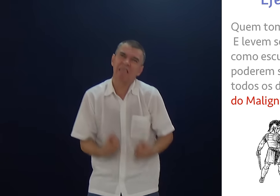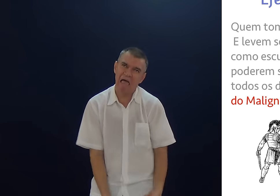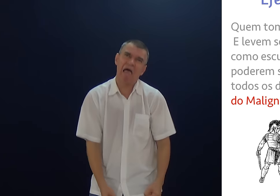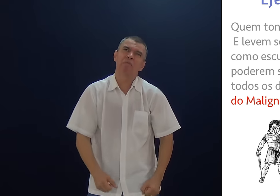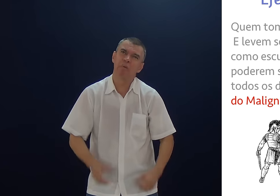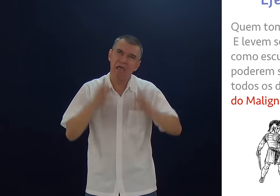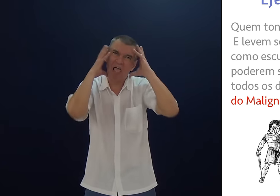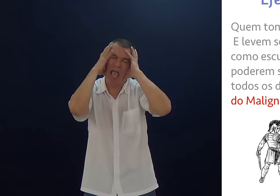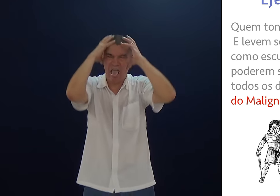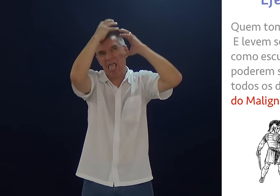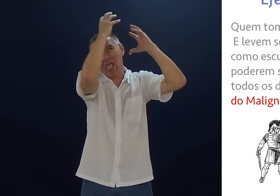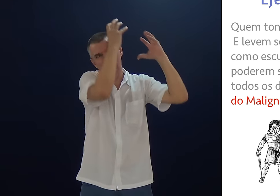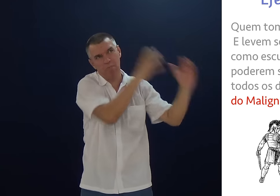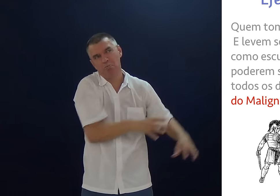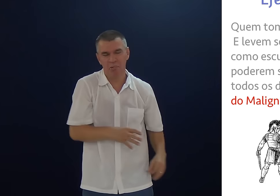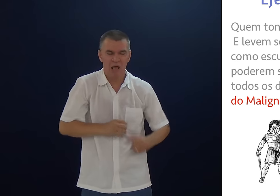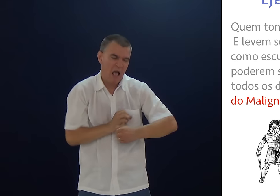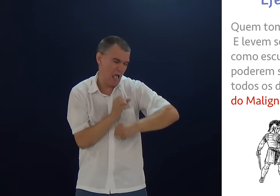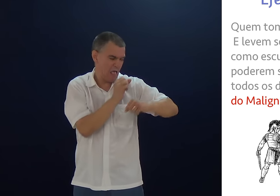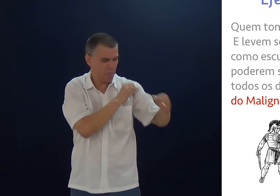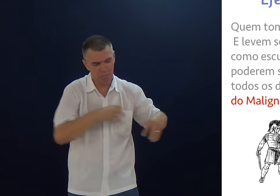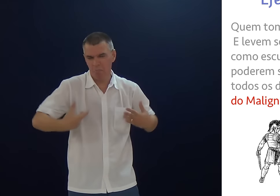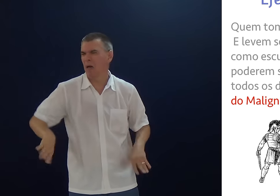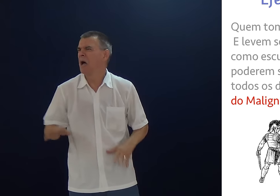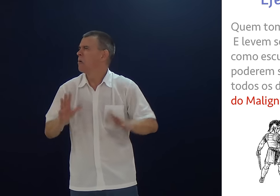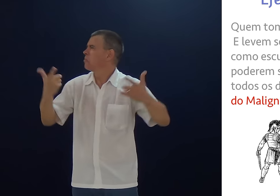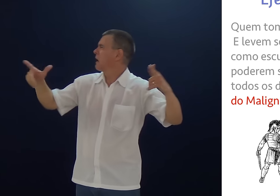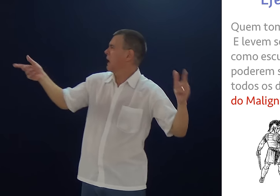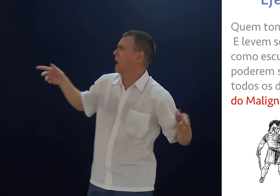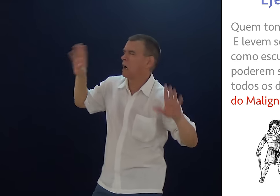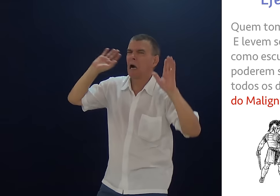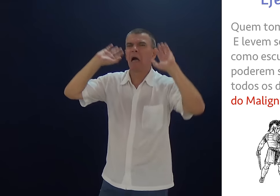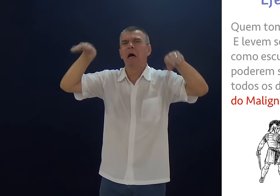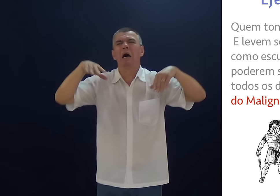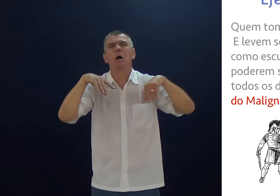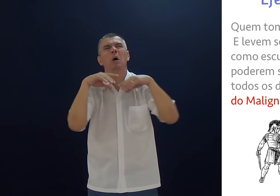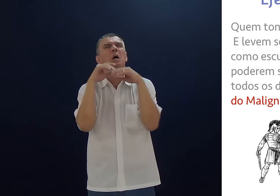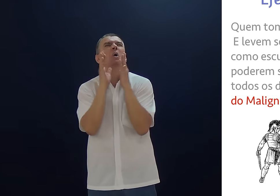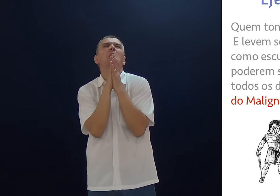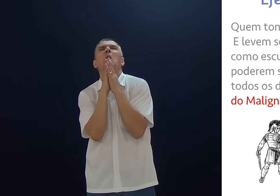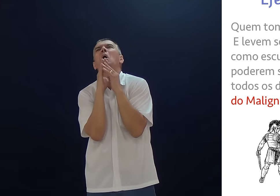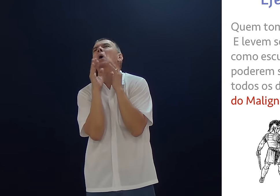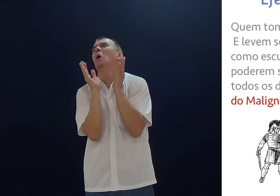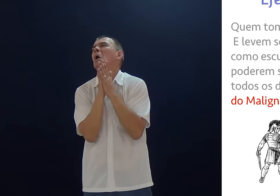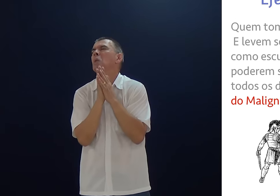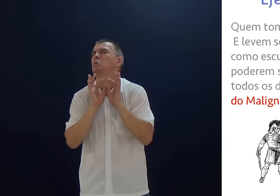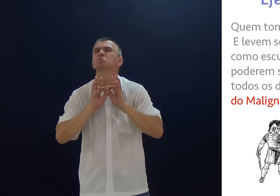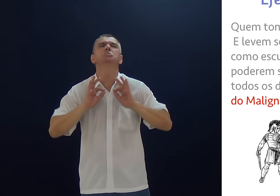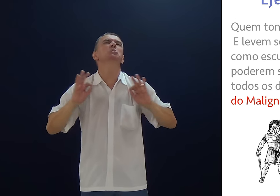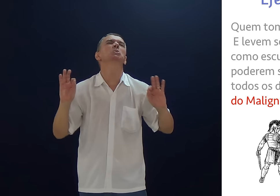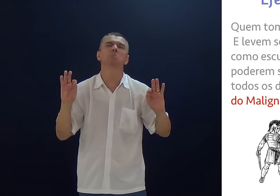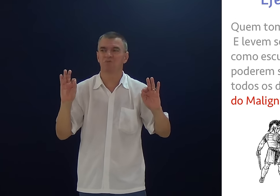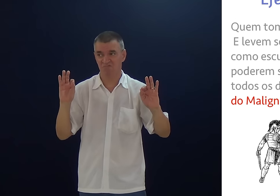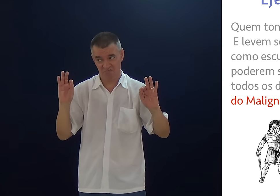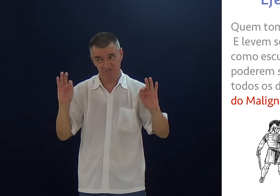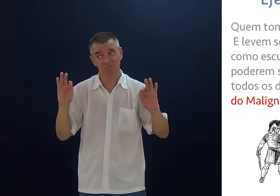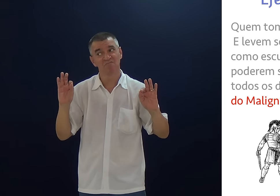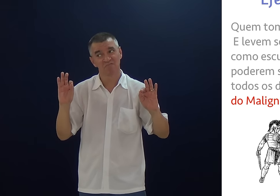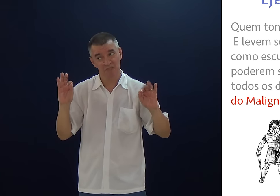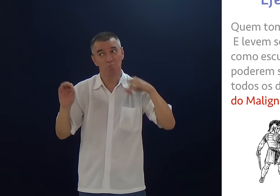vezes você tá um pouco cansado ah vou tirar esse escudo vou tirar esse capacete vou tirar essa coraça